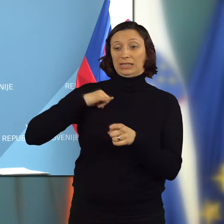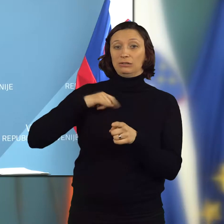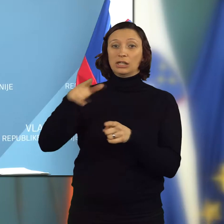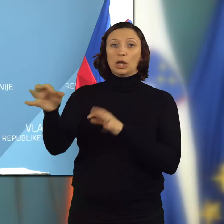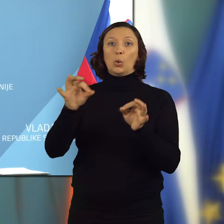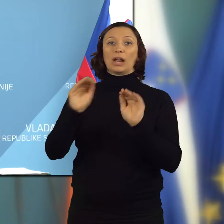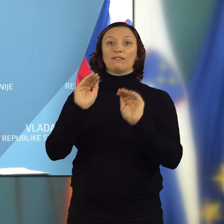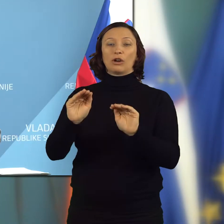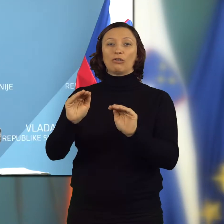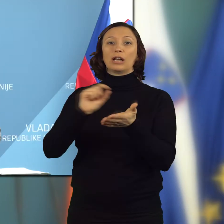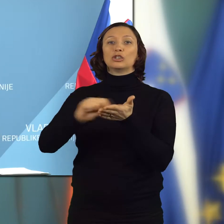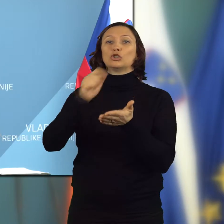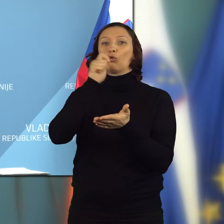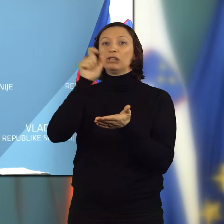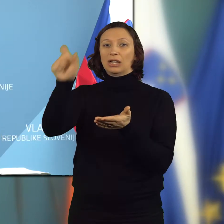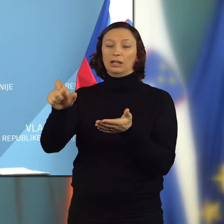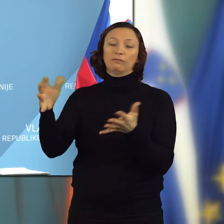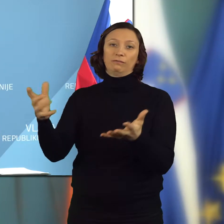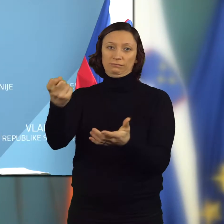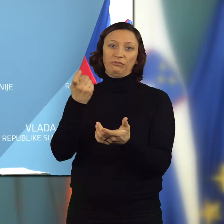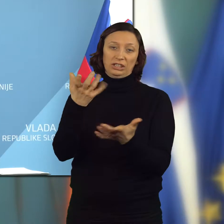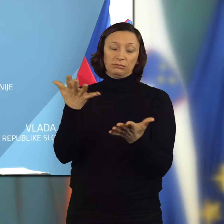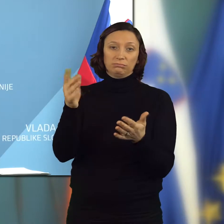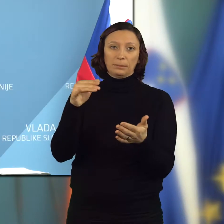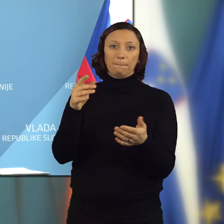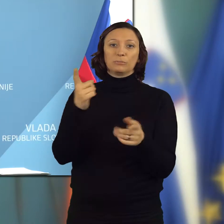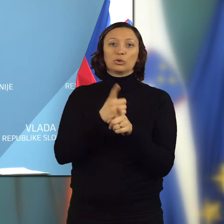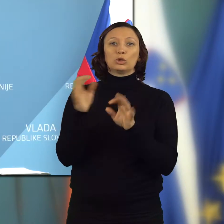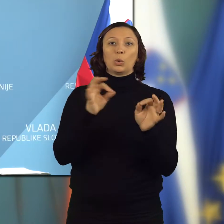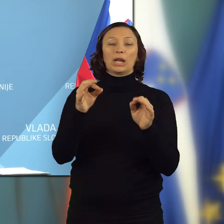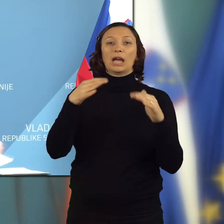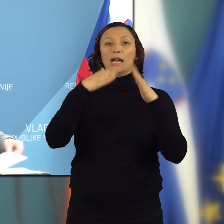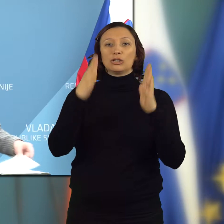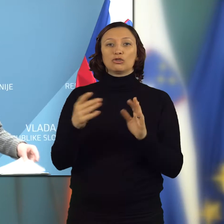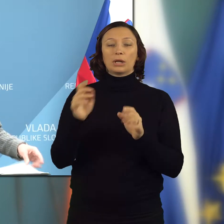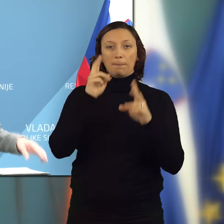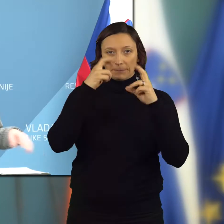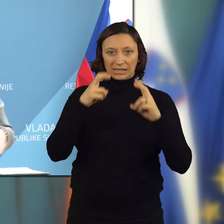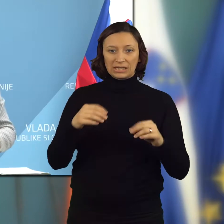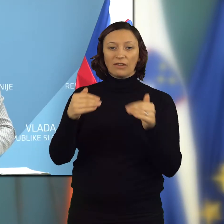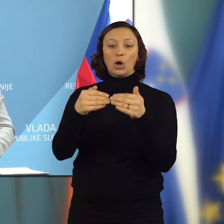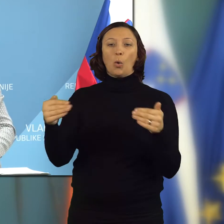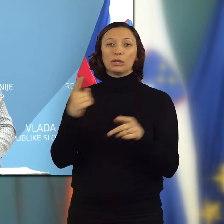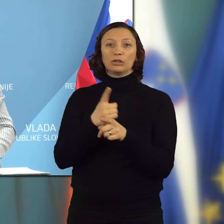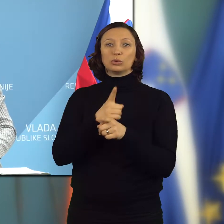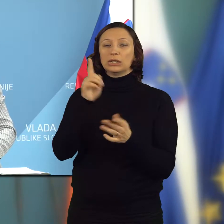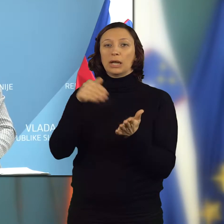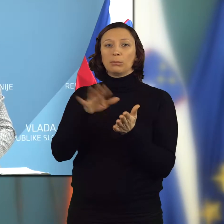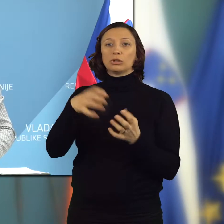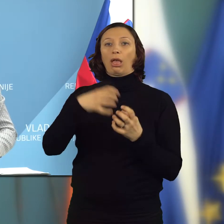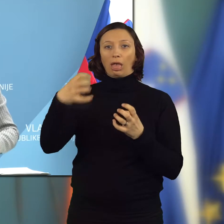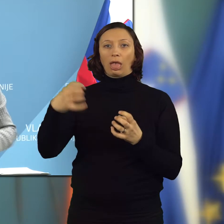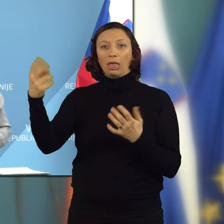da se ureja varovanje novinarjevega vira. Prav tako se popravlja ureditev hišne preiskave. Omejuje se tudi